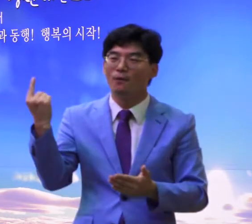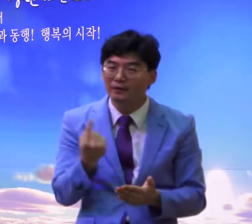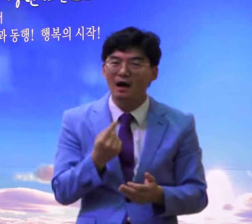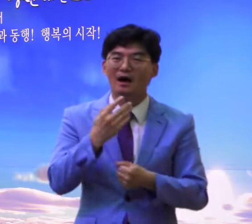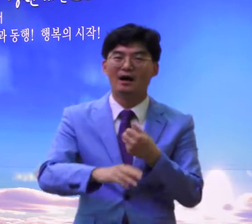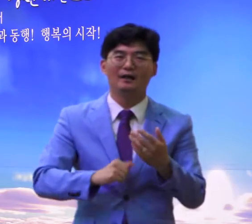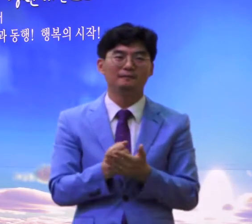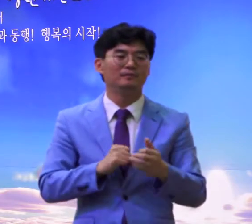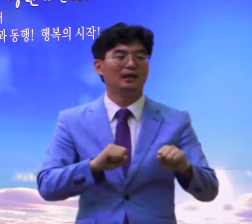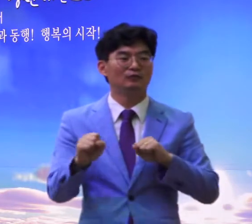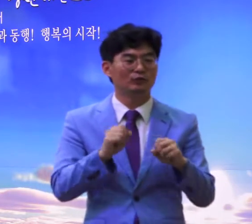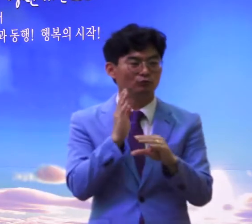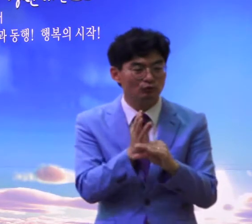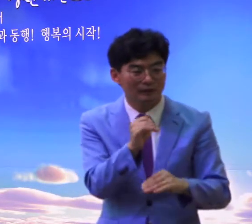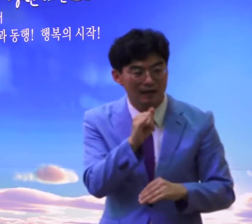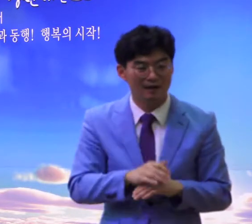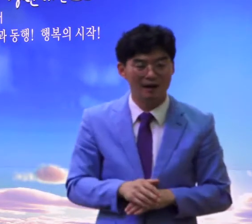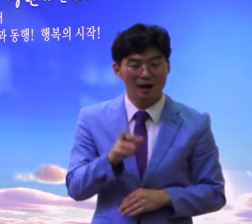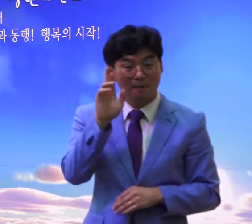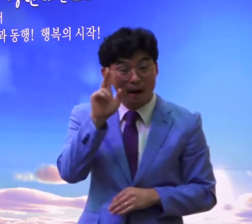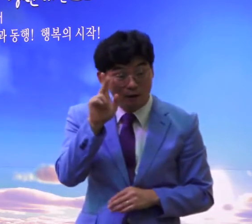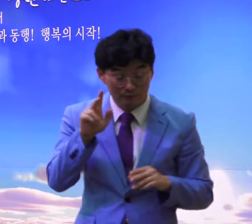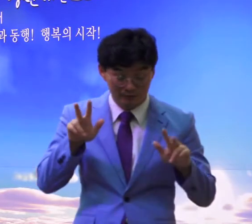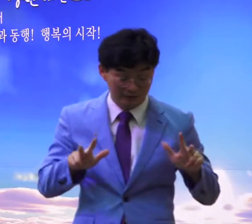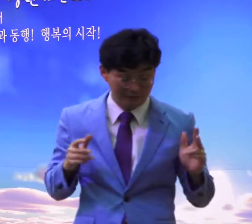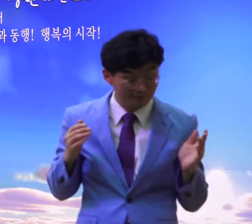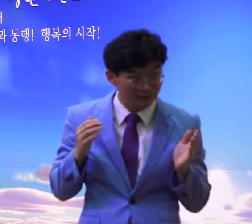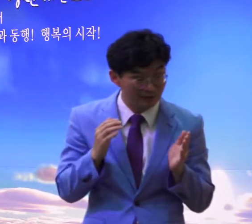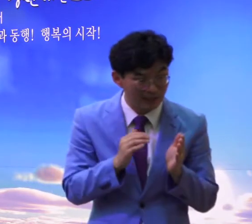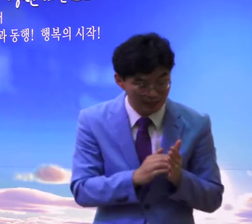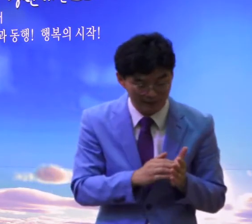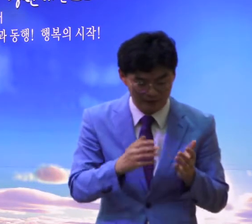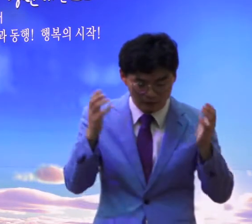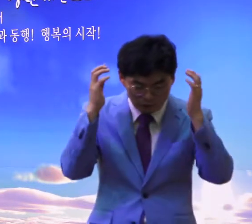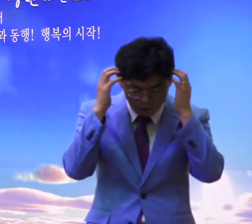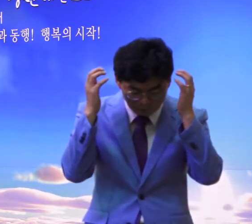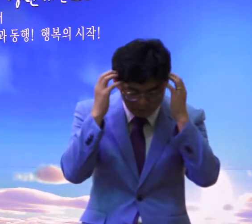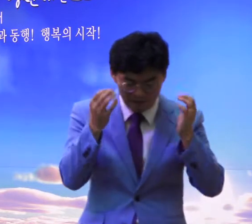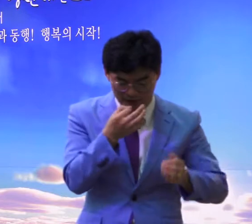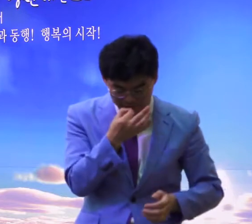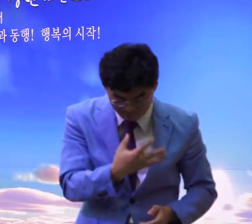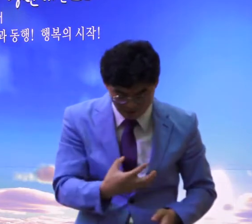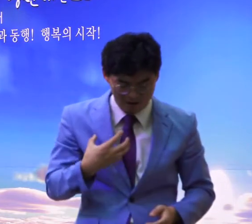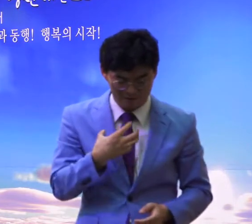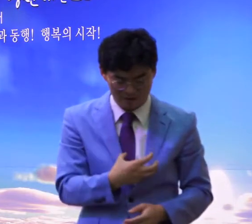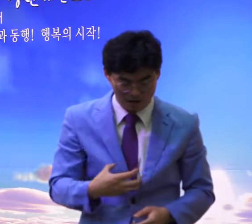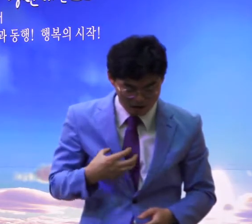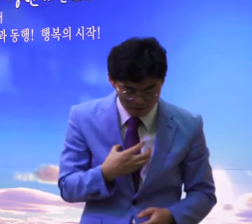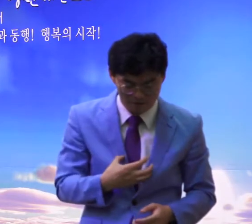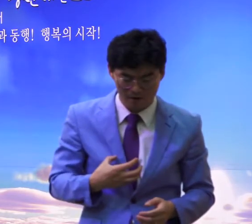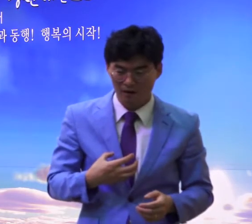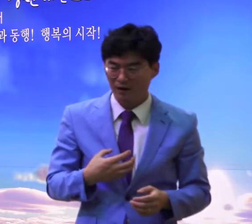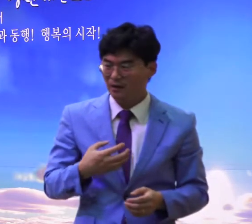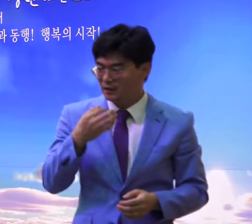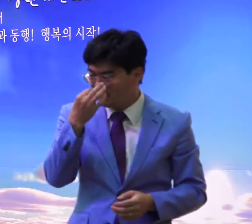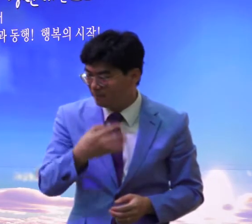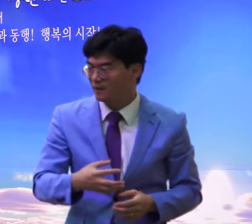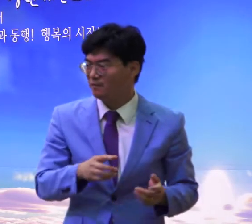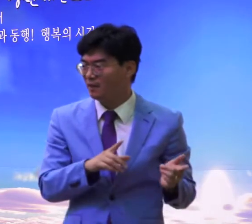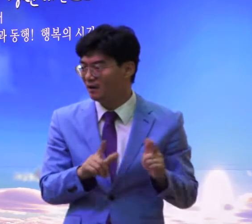것입니다. 바울은 지금까지 걸어왔던 그 고통스럽고 힘들었던 그 신앙의 여정, 하나님께